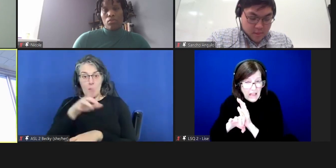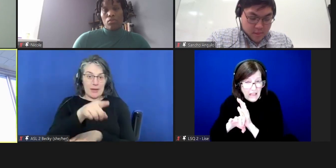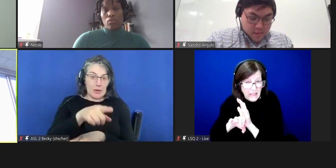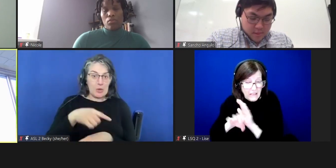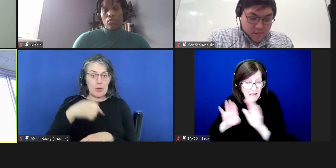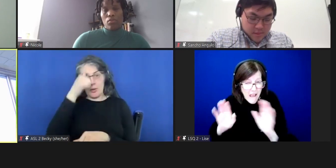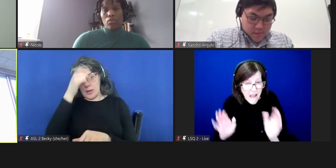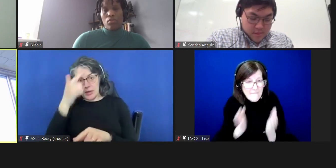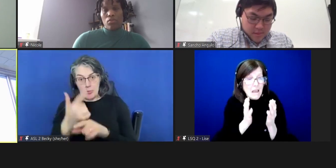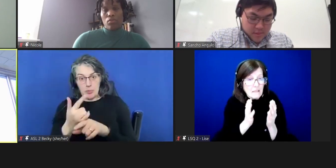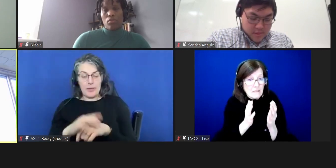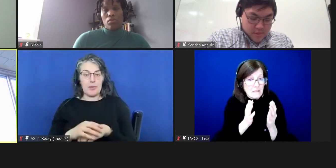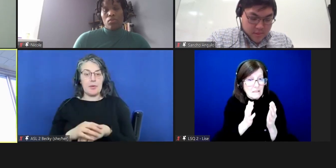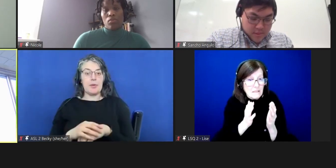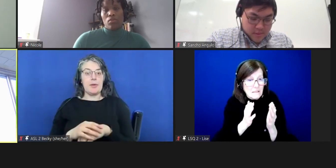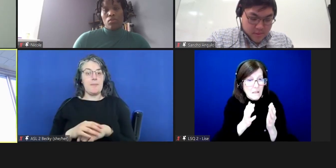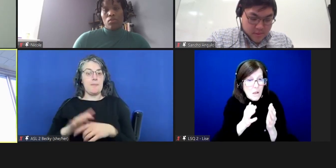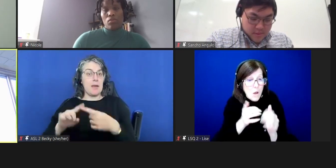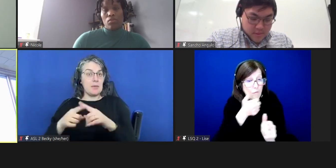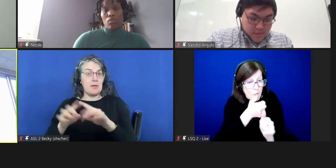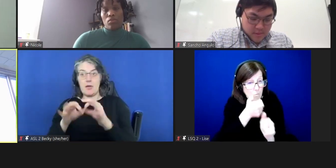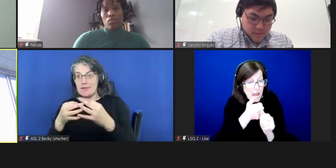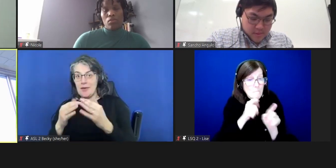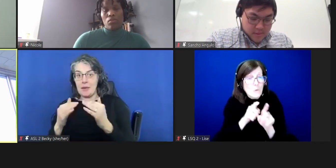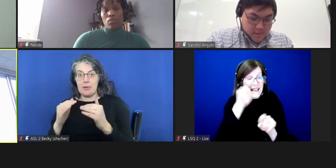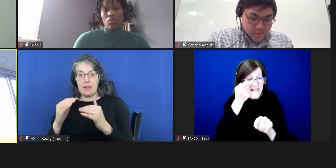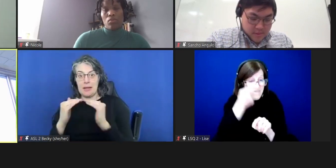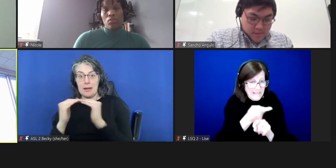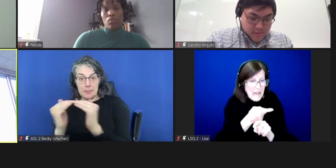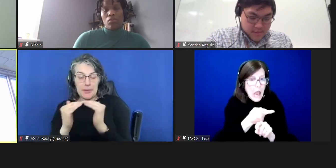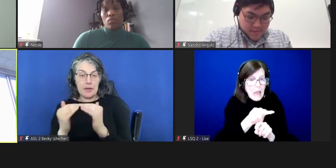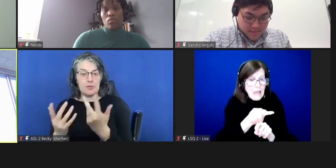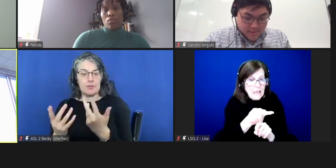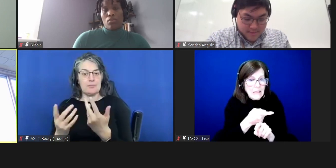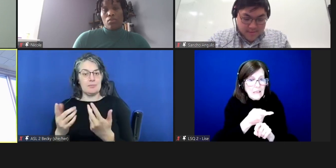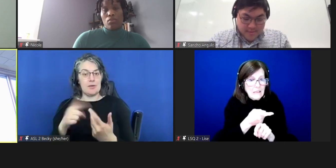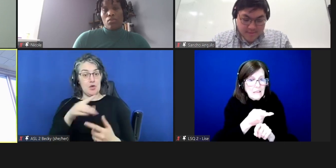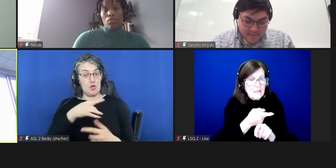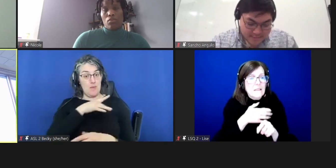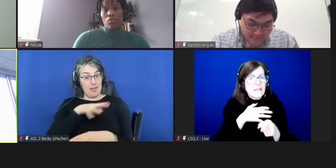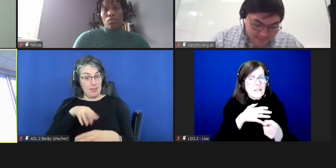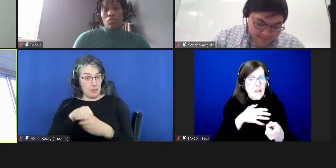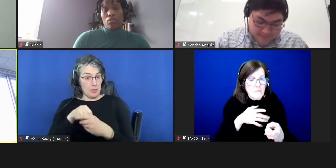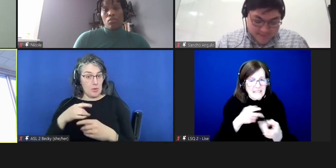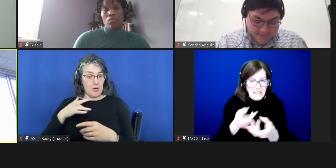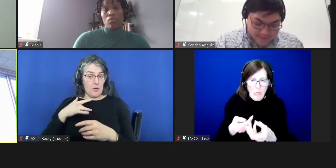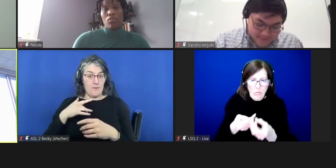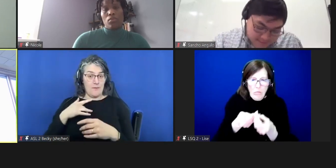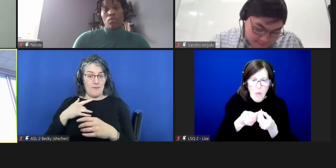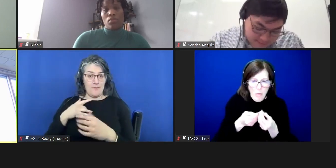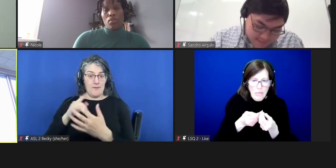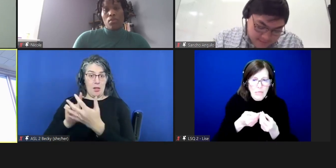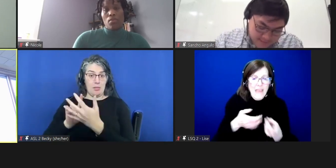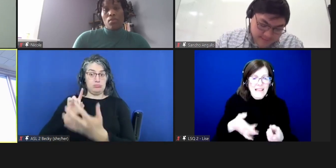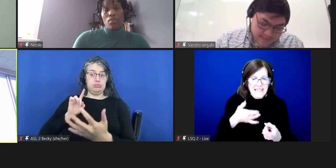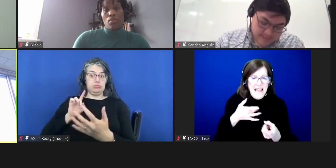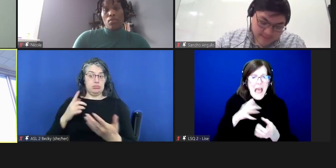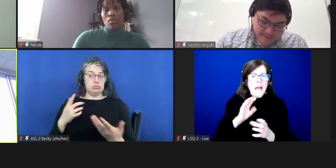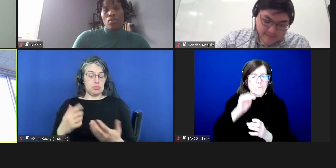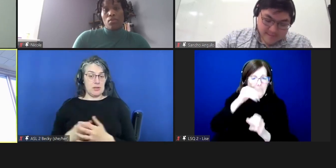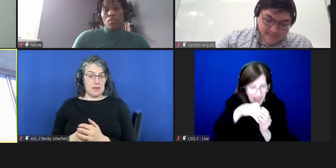votre frère, qui contribue à vous faire sentir inclus, accepté,